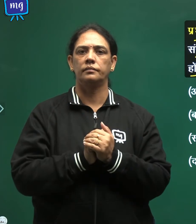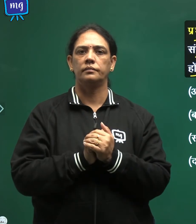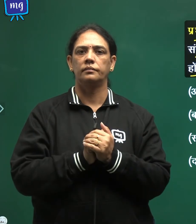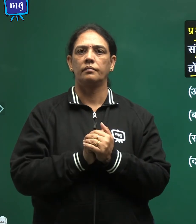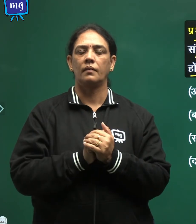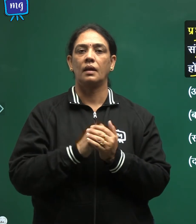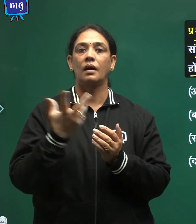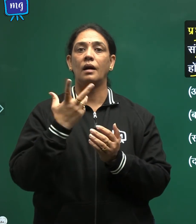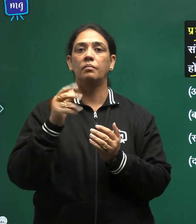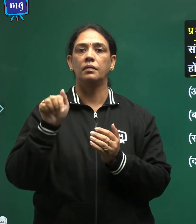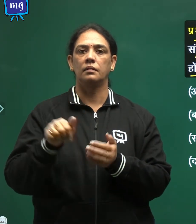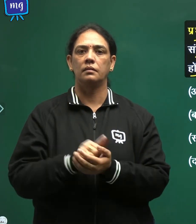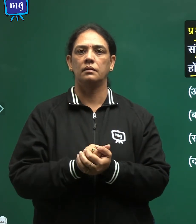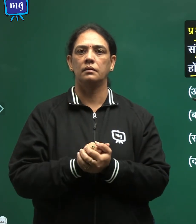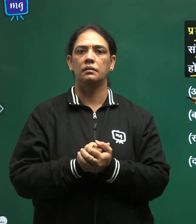कब?